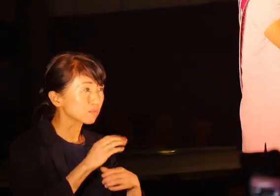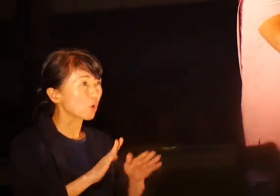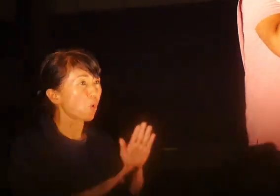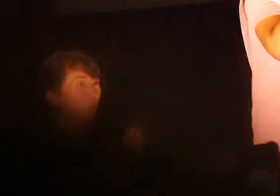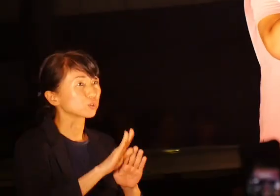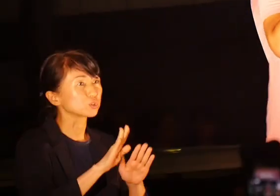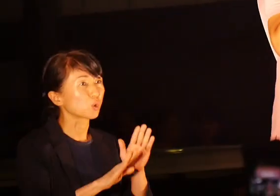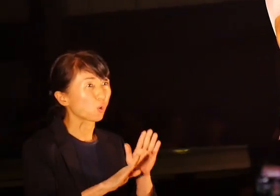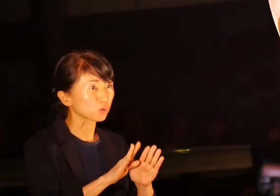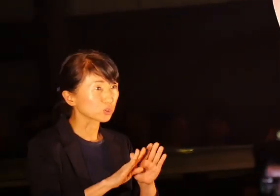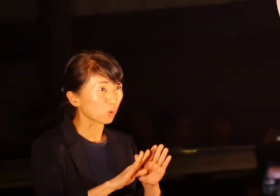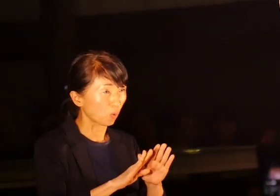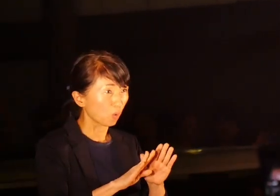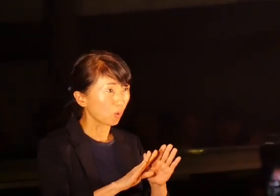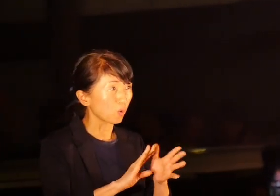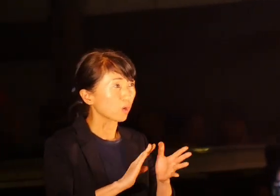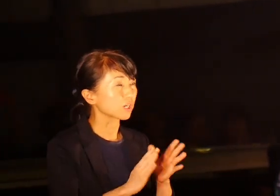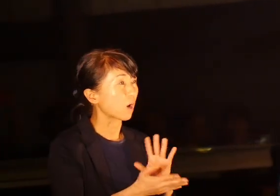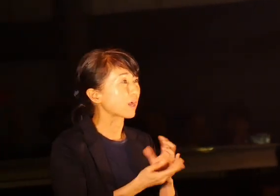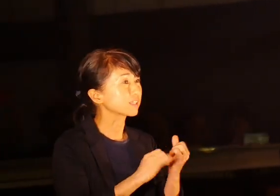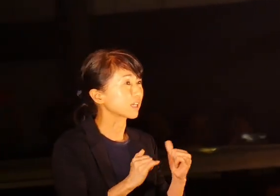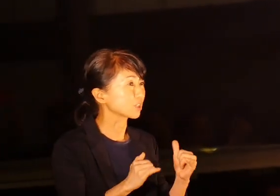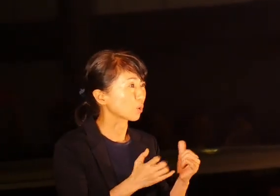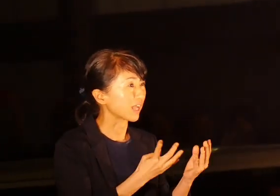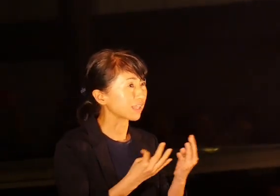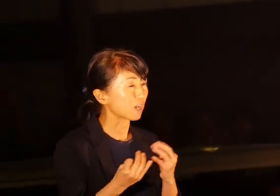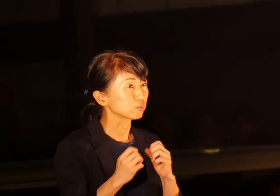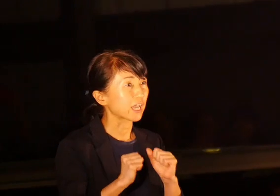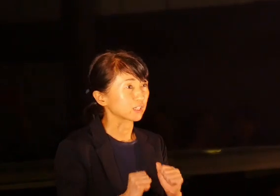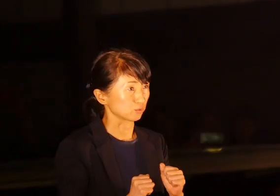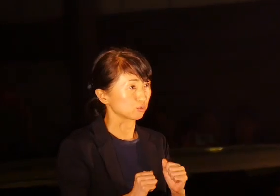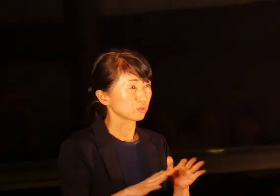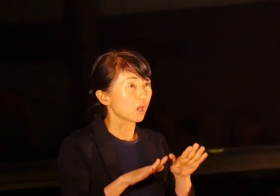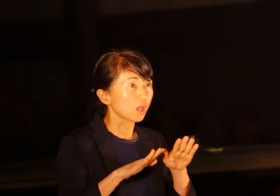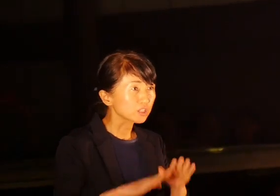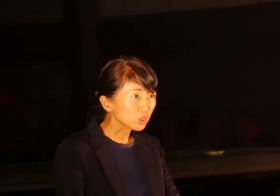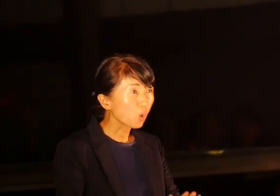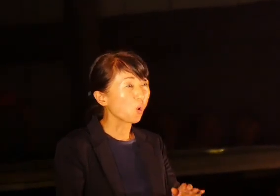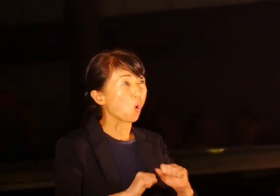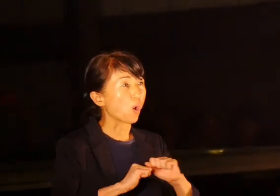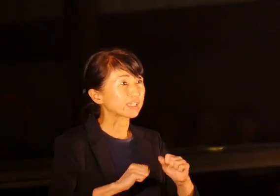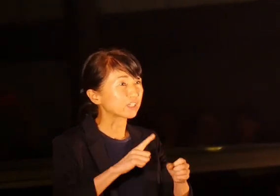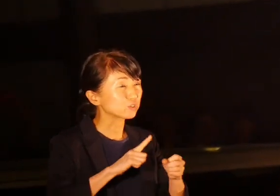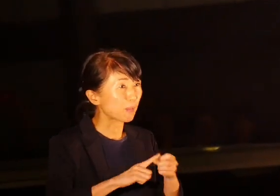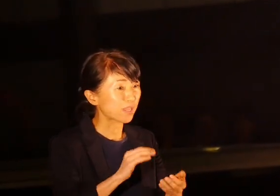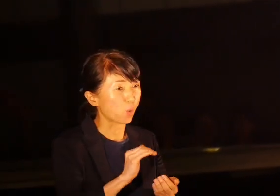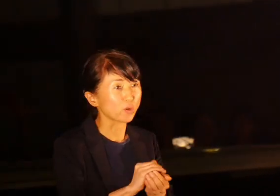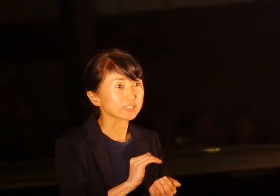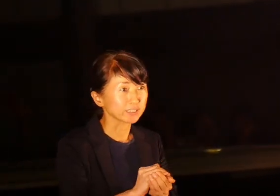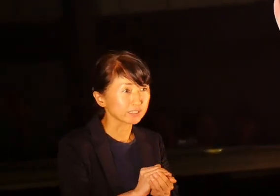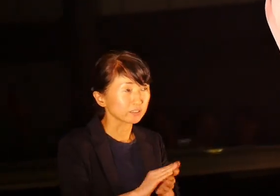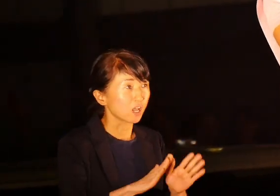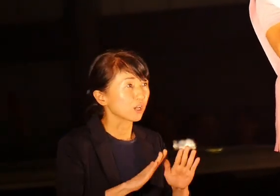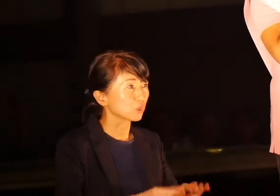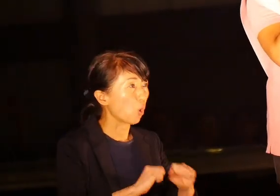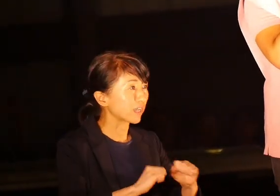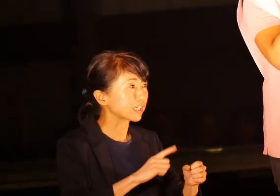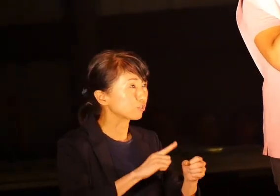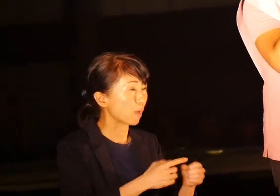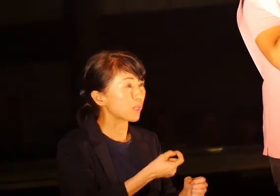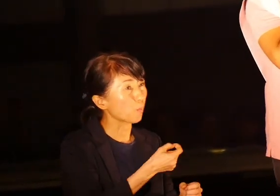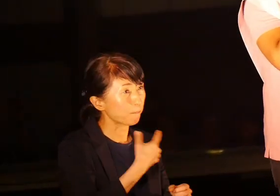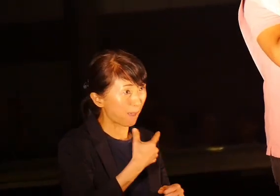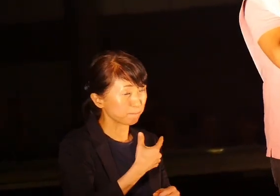れた方々たくさんいらっしゃいますよ。今日を生きるためのおにぎり、今日を生きるための